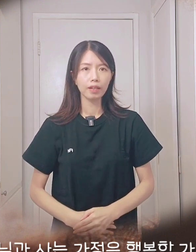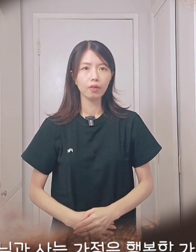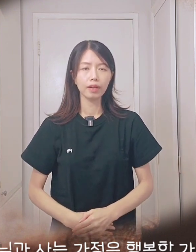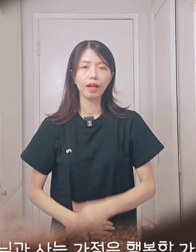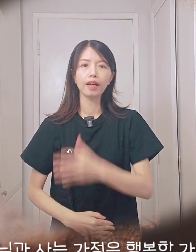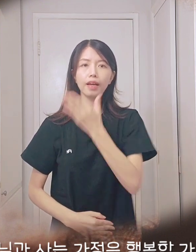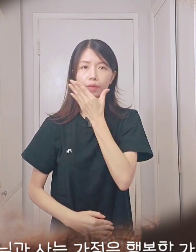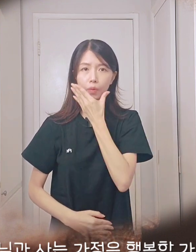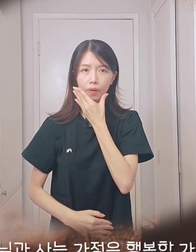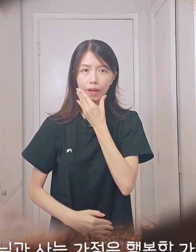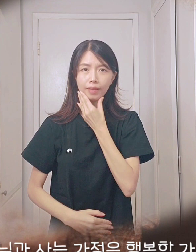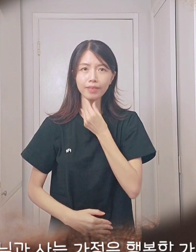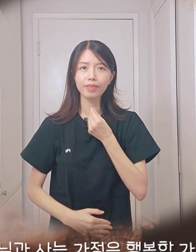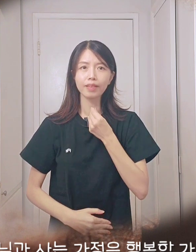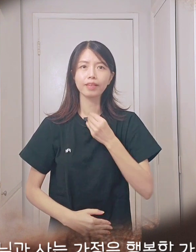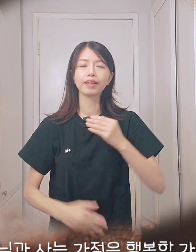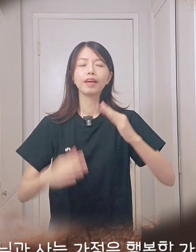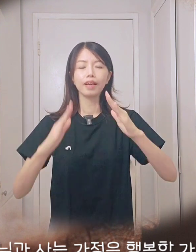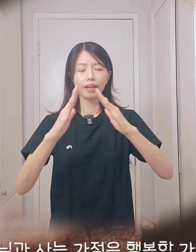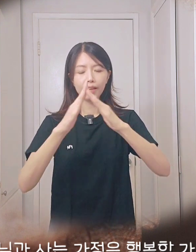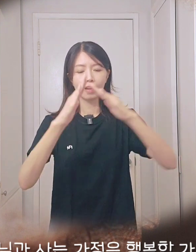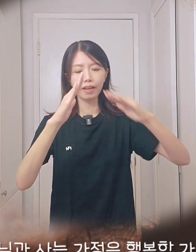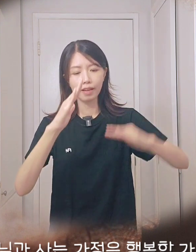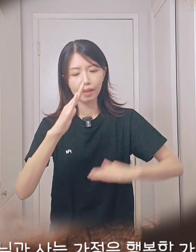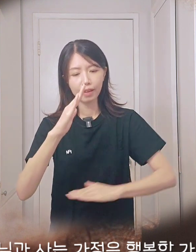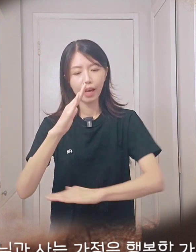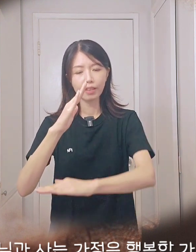행복한 가정이라. 행복한